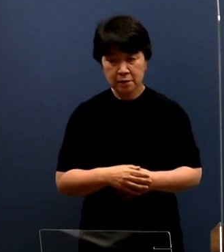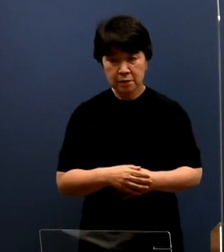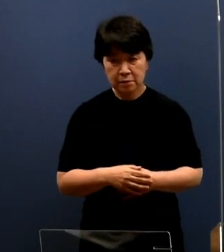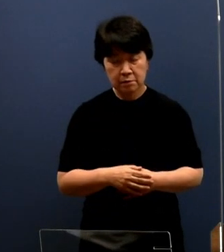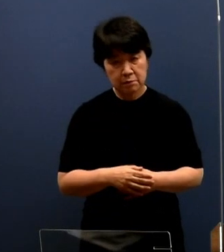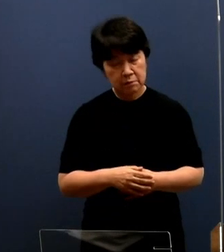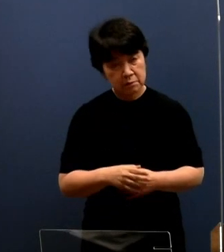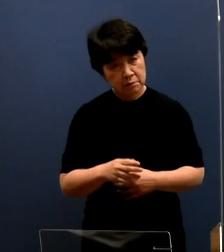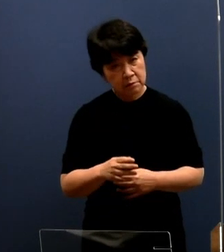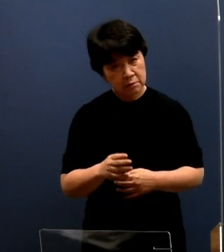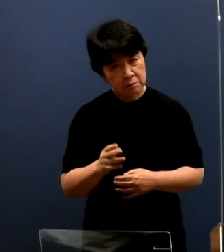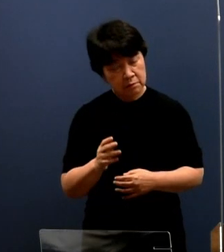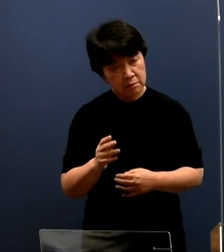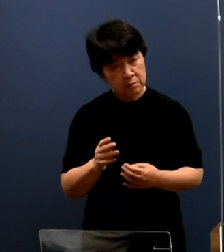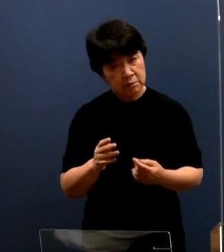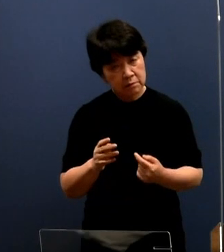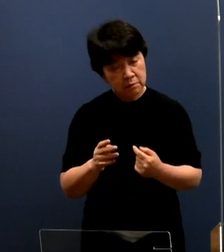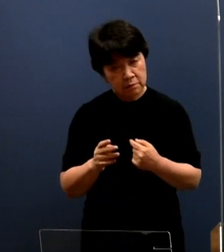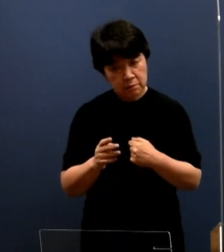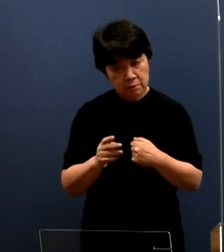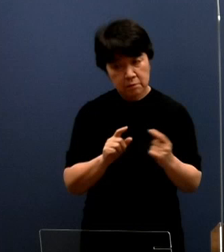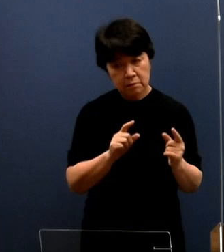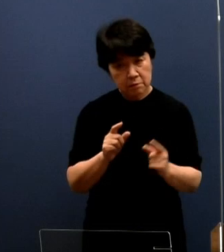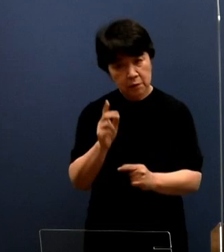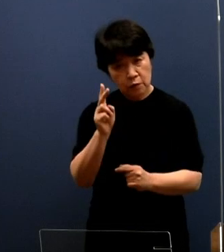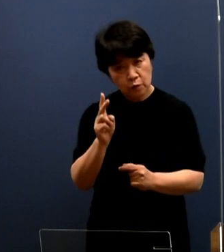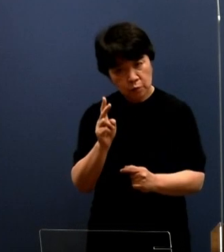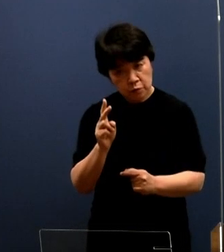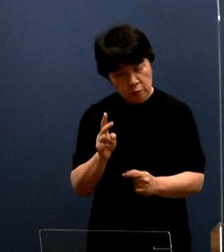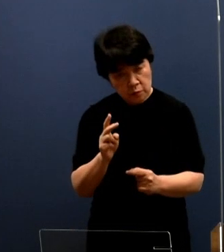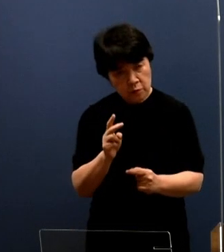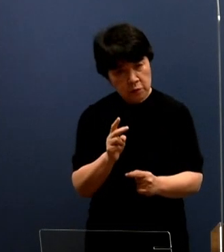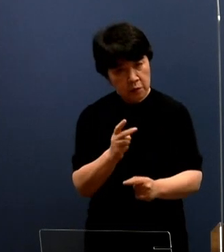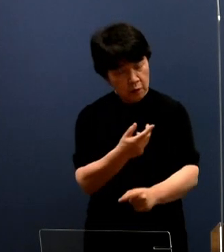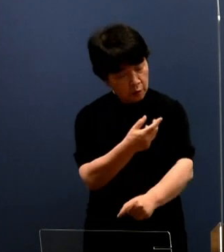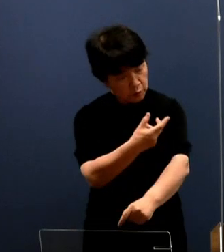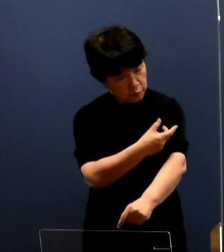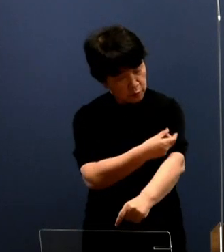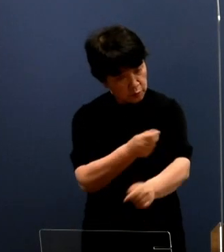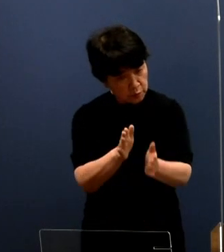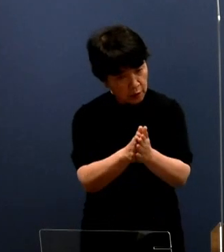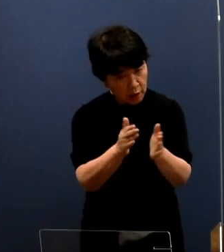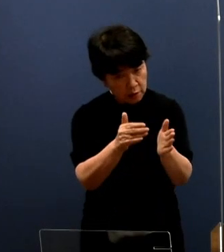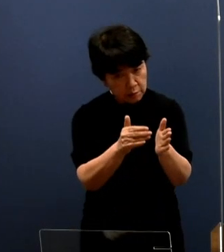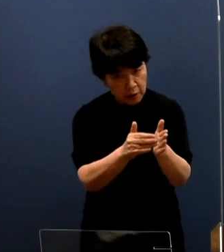多分まず打つまでに時間、ある程度の時間がかかる、でそれから、